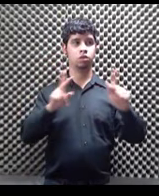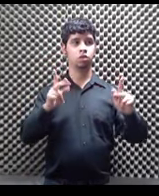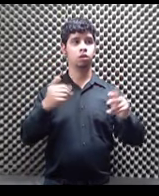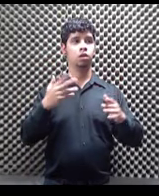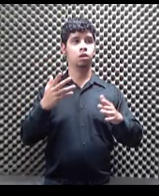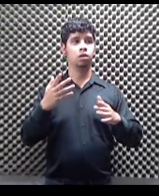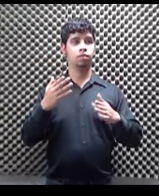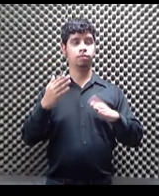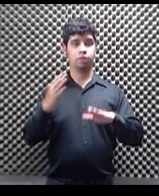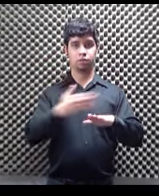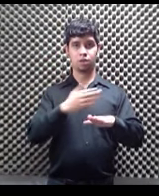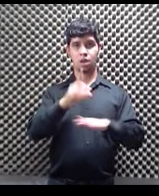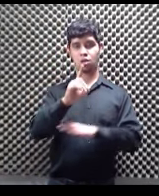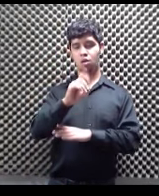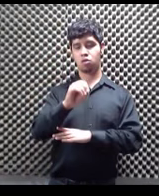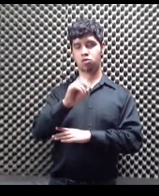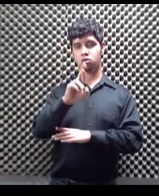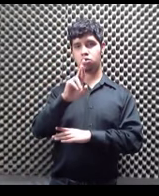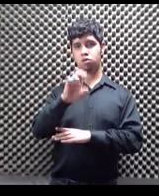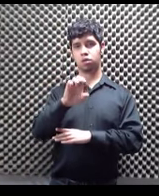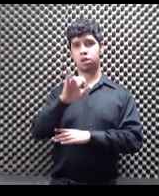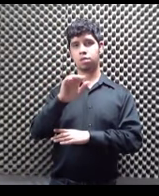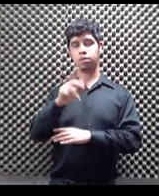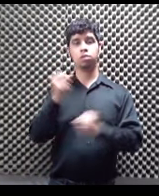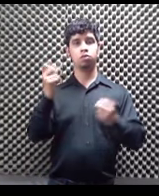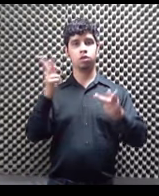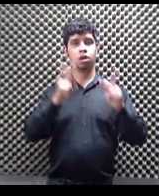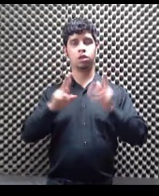mi. Hicieron las coreografías y todo.